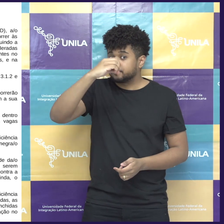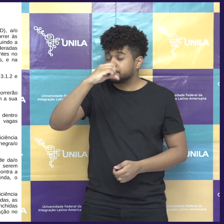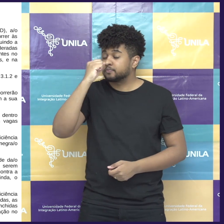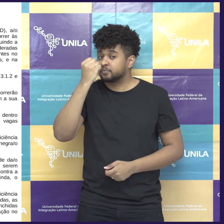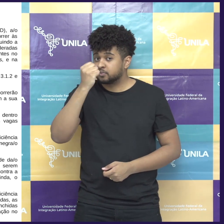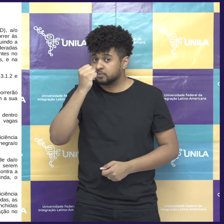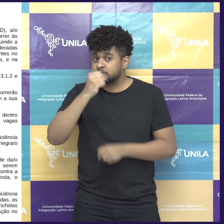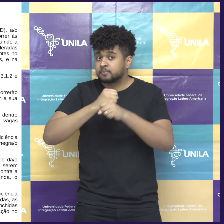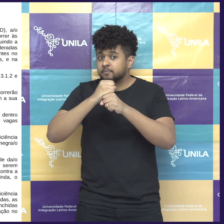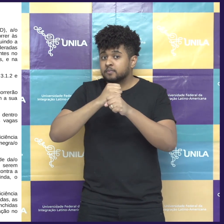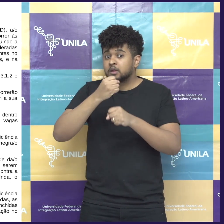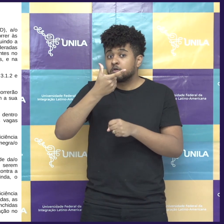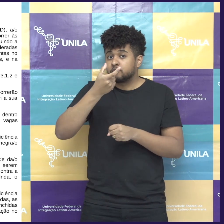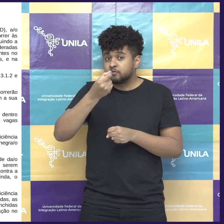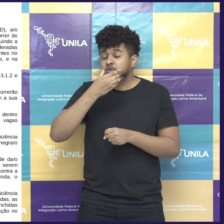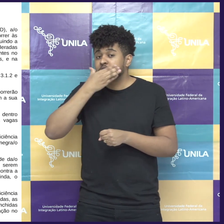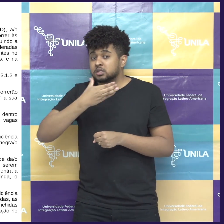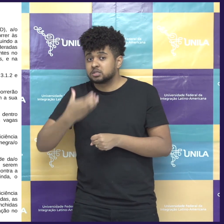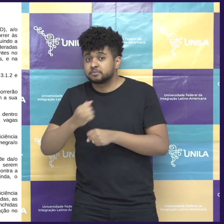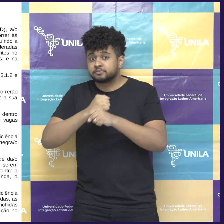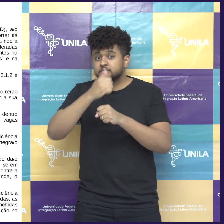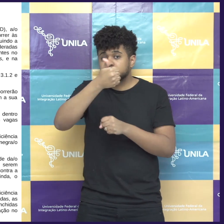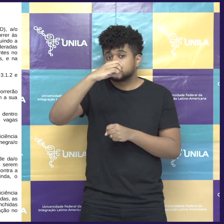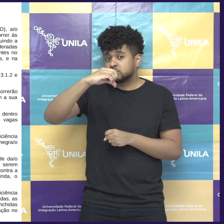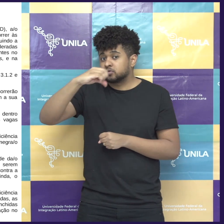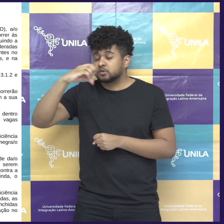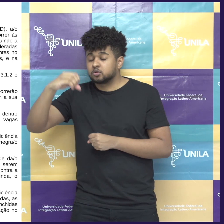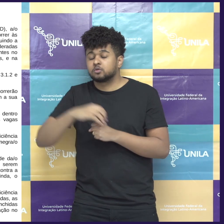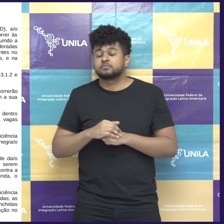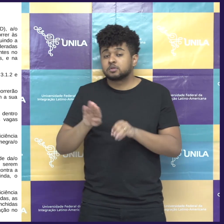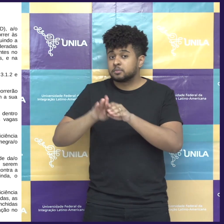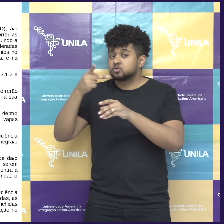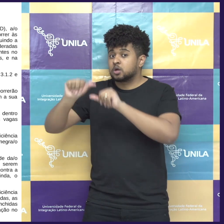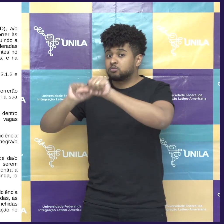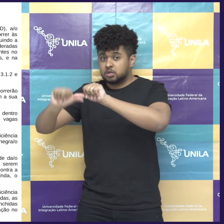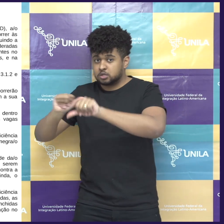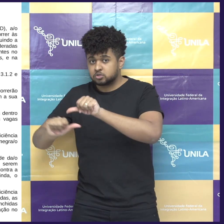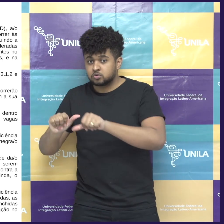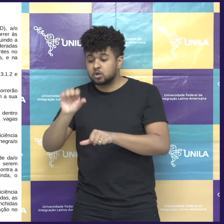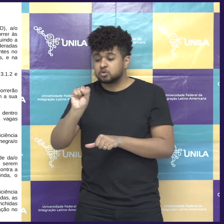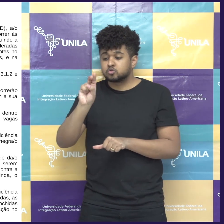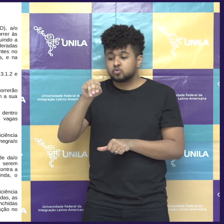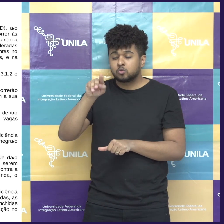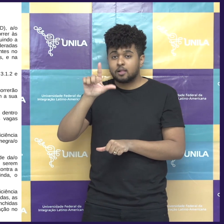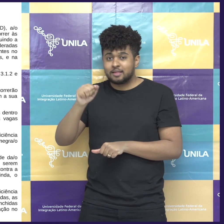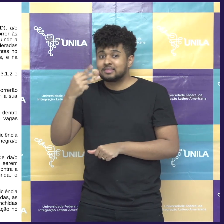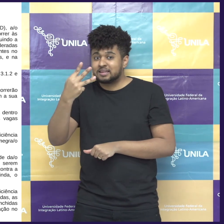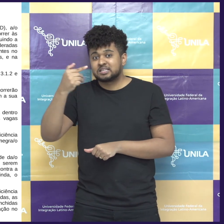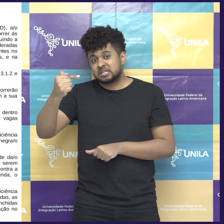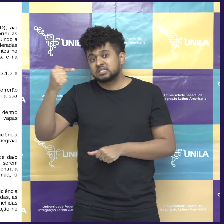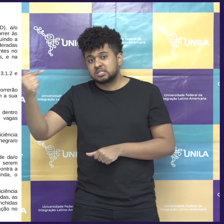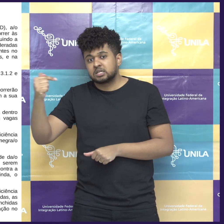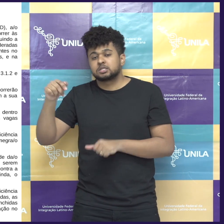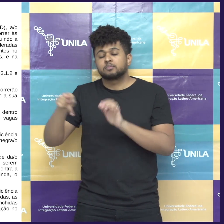3.298, de 20 de dezembro de 1999, e suas alterações, e na súmula 377